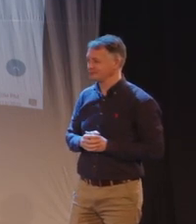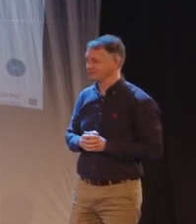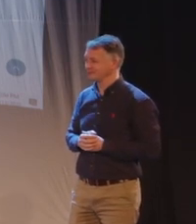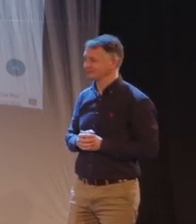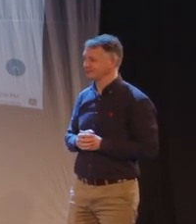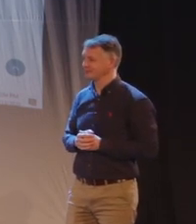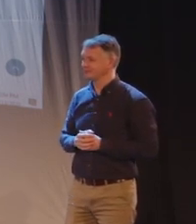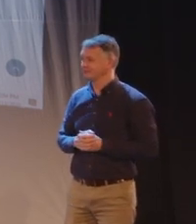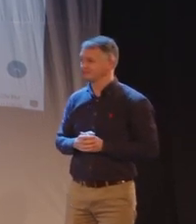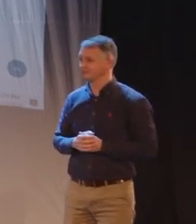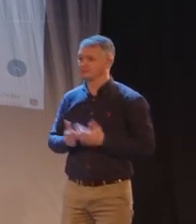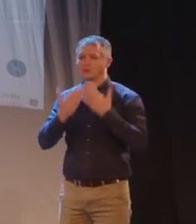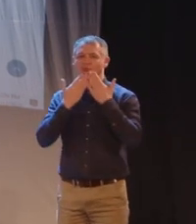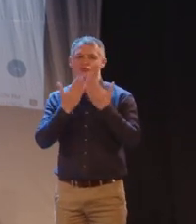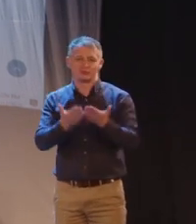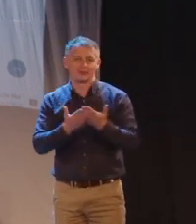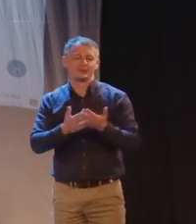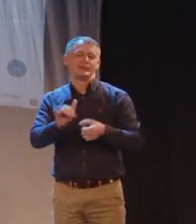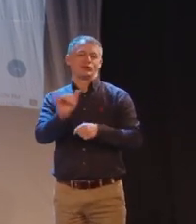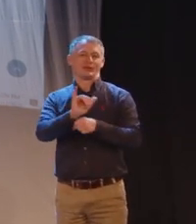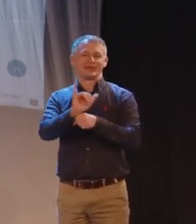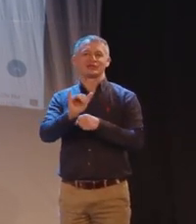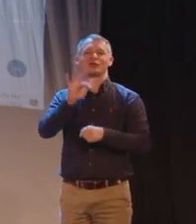În primul rând, mulțumim doamnei directoare Flori Stoica.